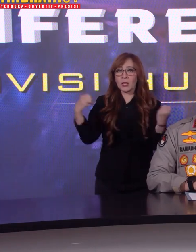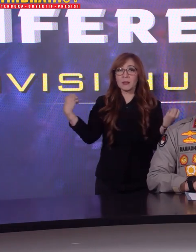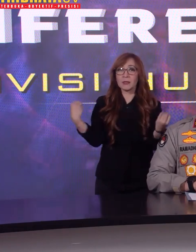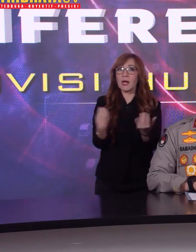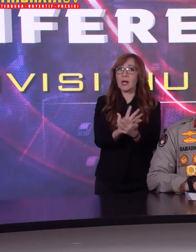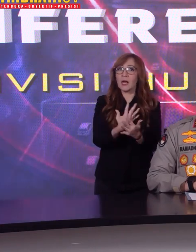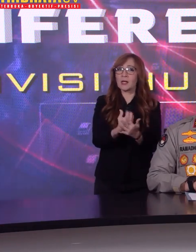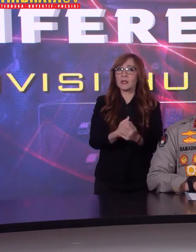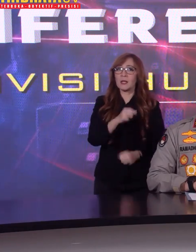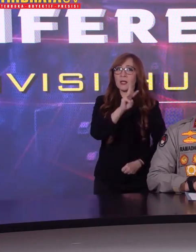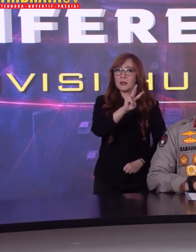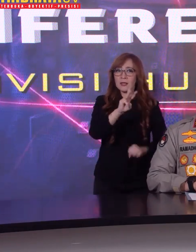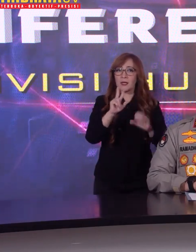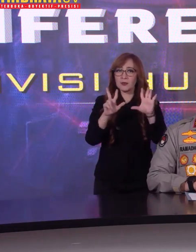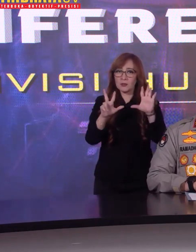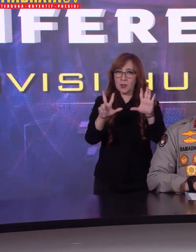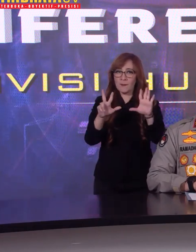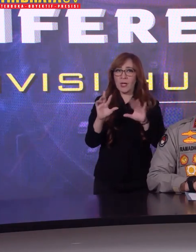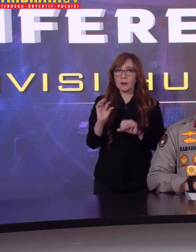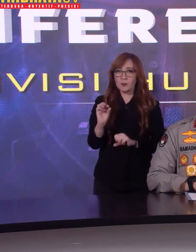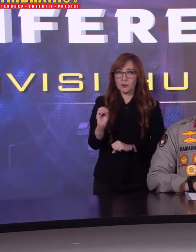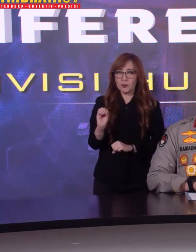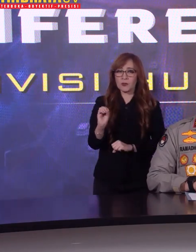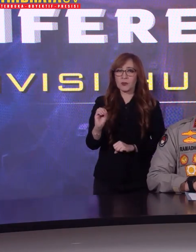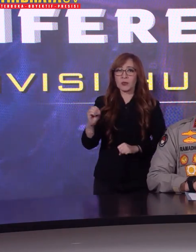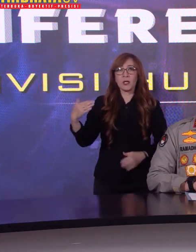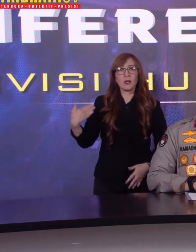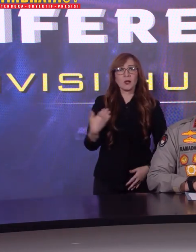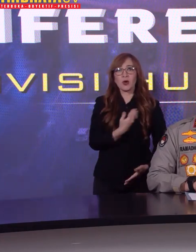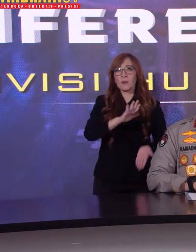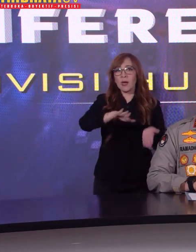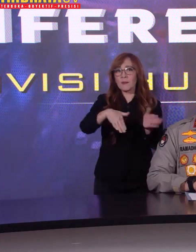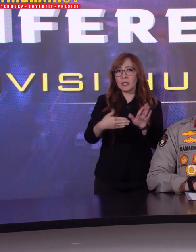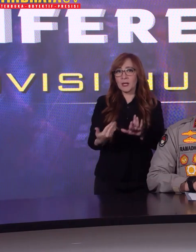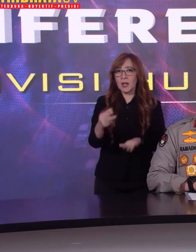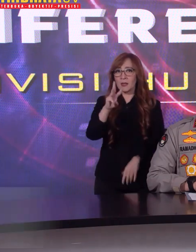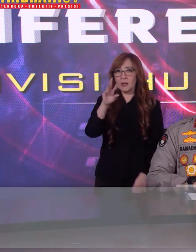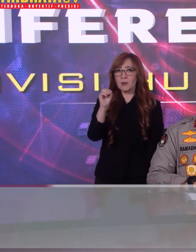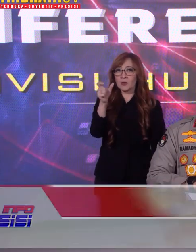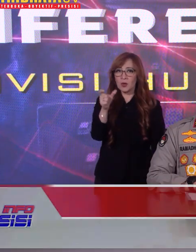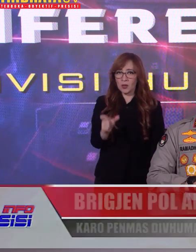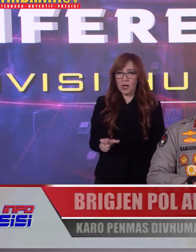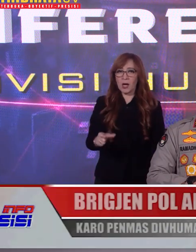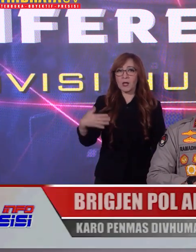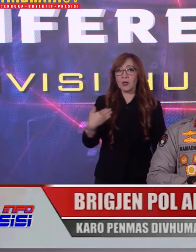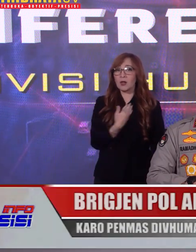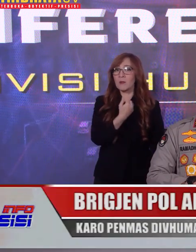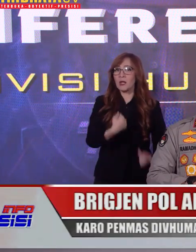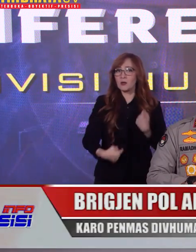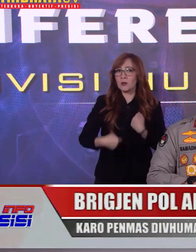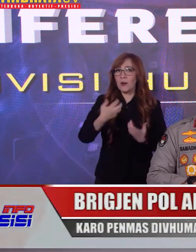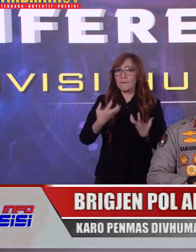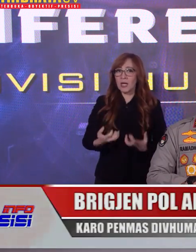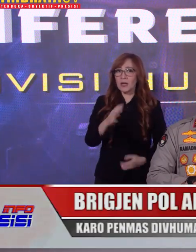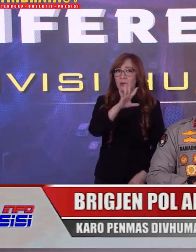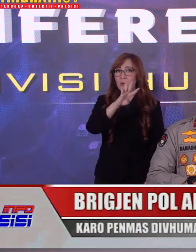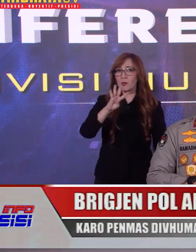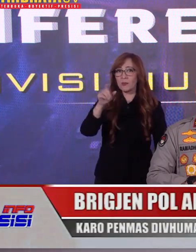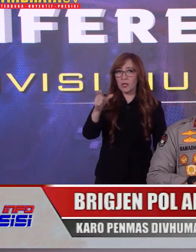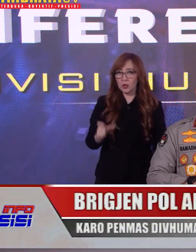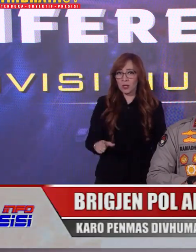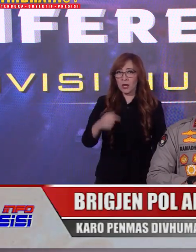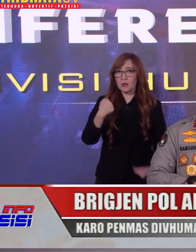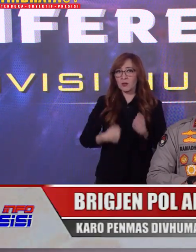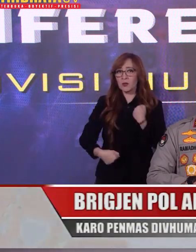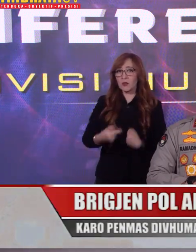kecelakaan 380 kejadian korban meninggal dunia 30 orang korban luka berat 54 orang